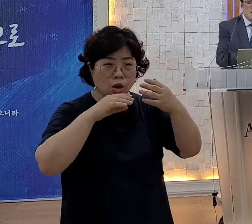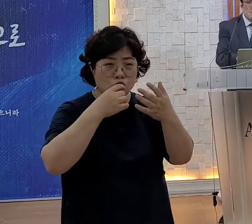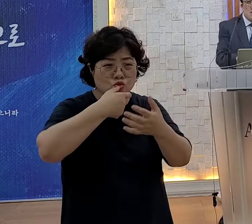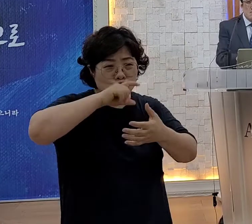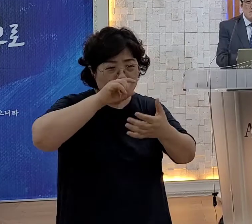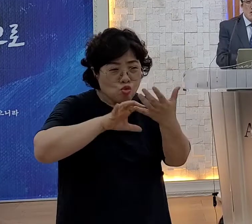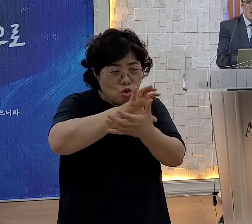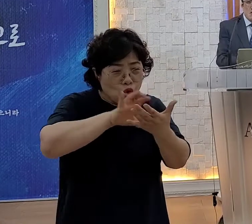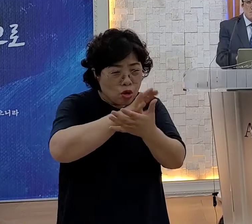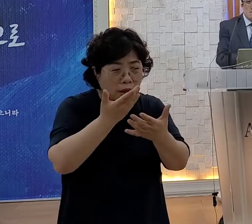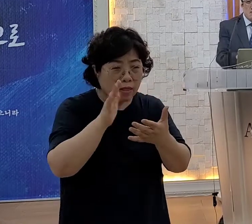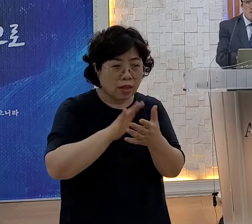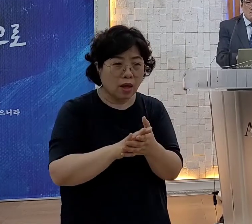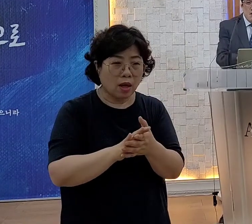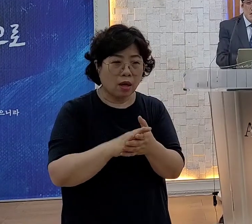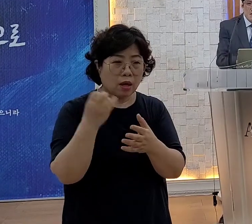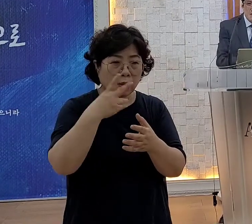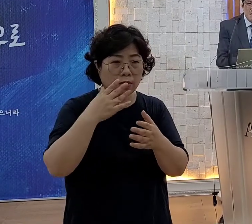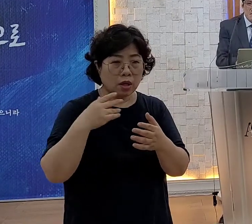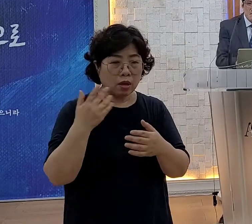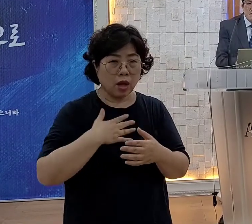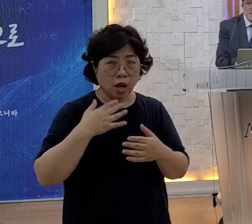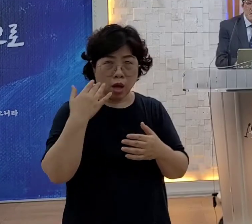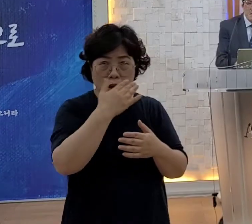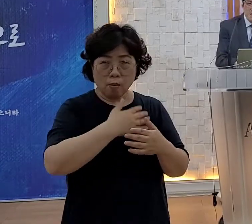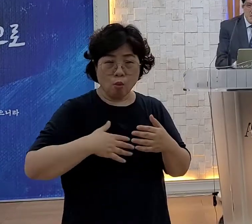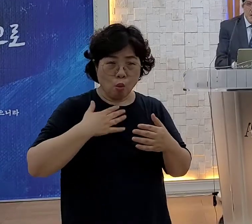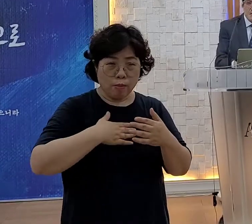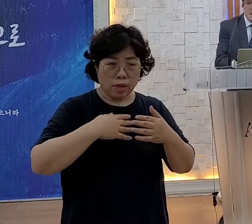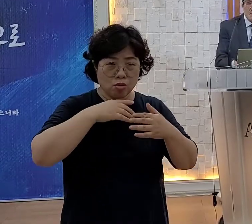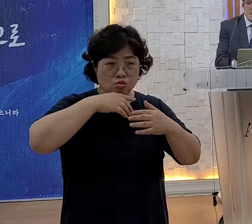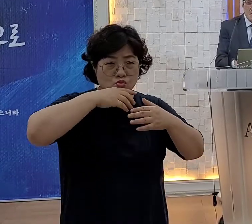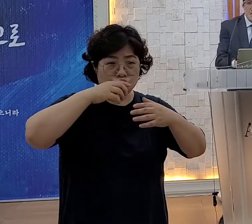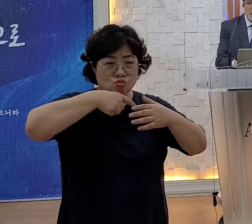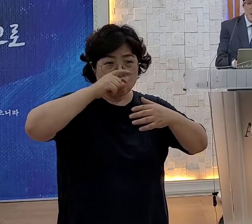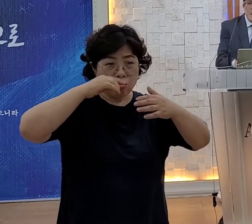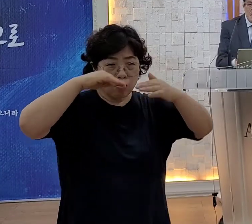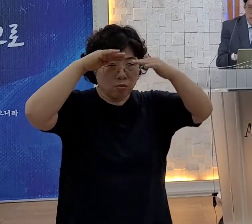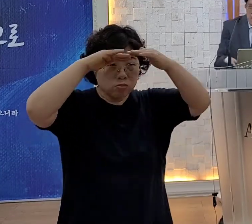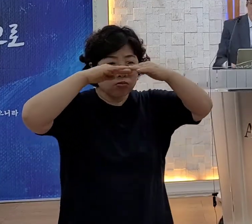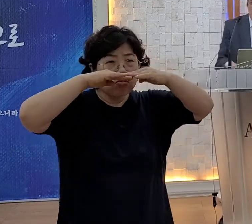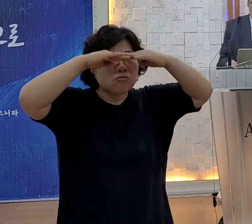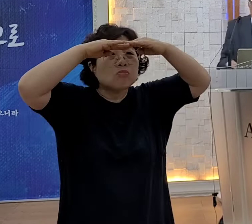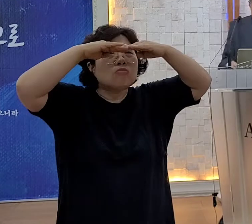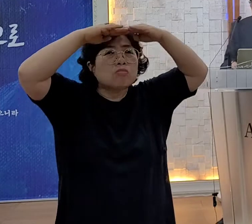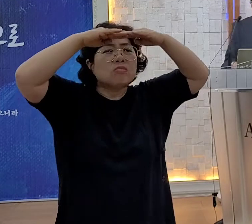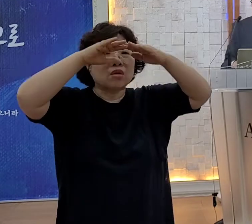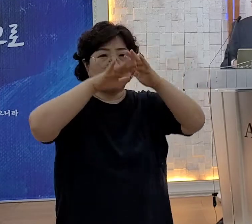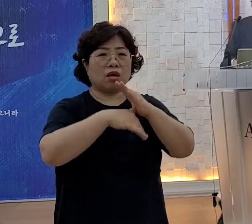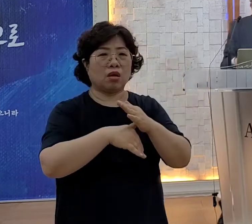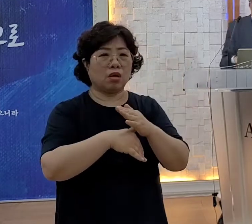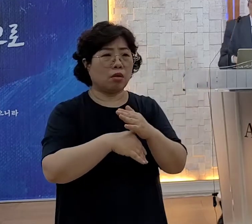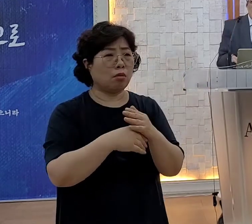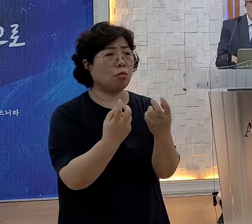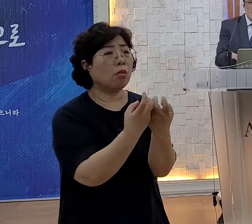막 우리 몸이 물속에 자꾸 깔아앉아요. 어떻게 하시겠습니까? 여러분 만약에